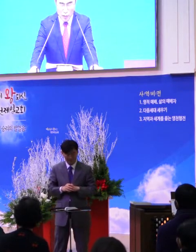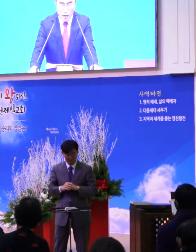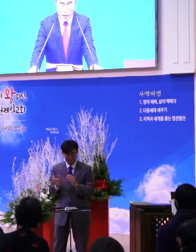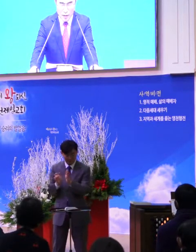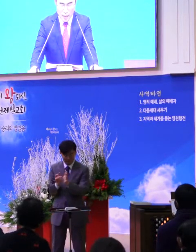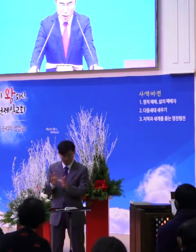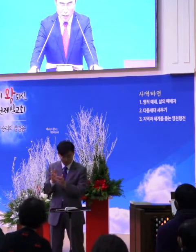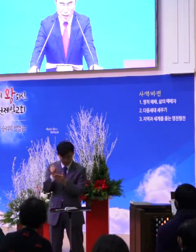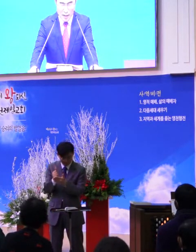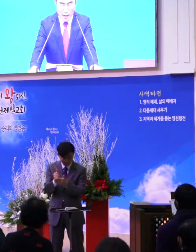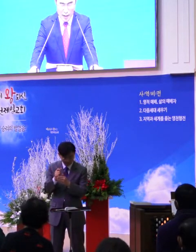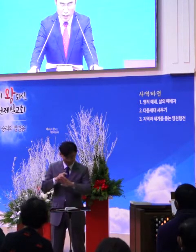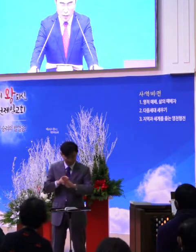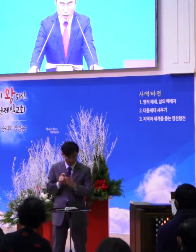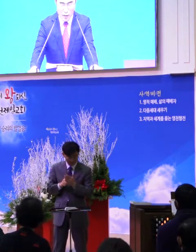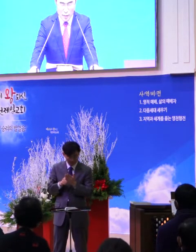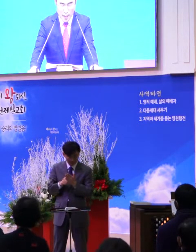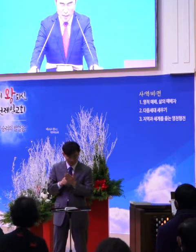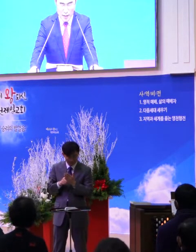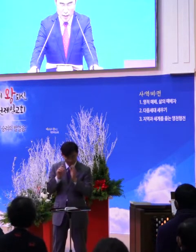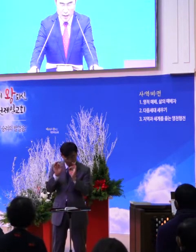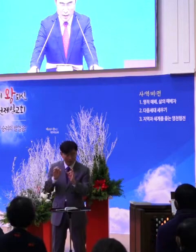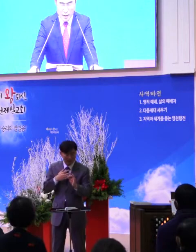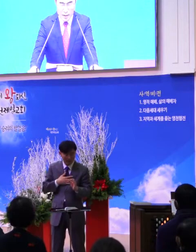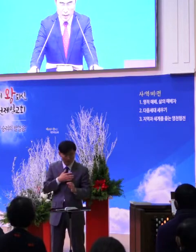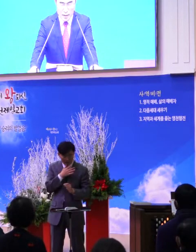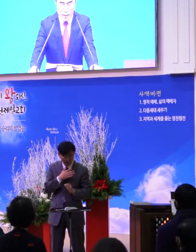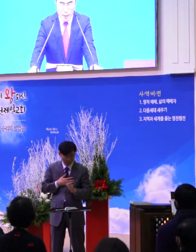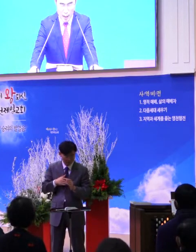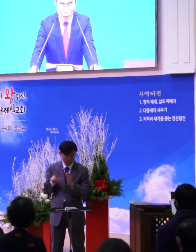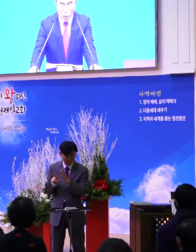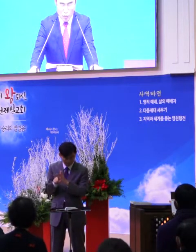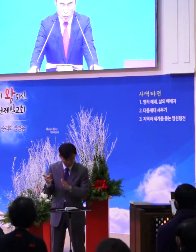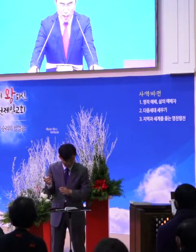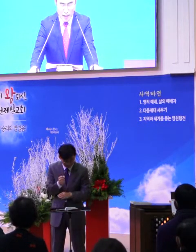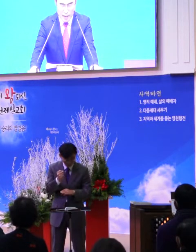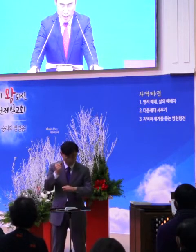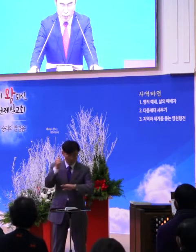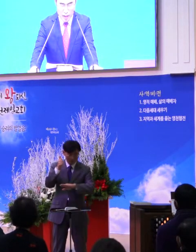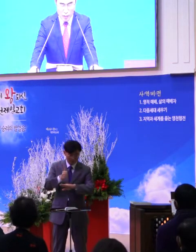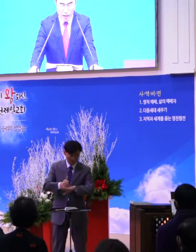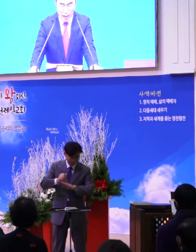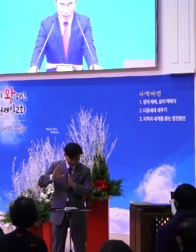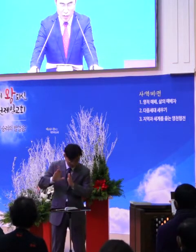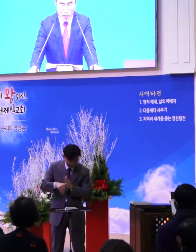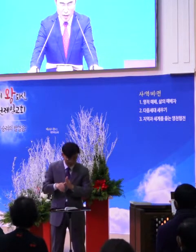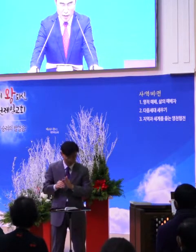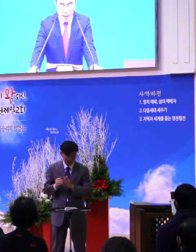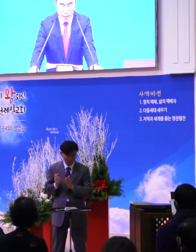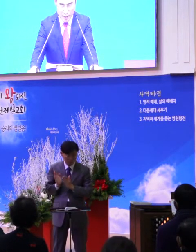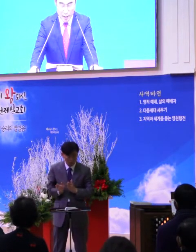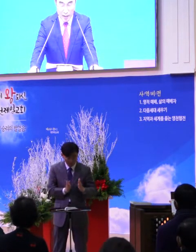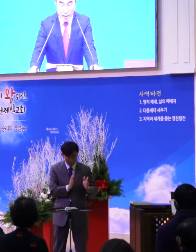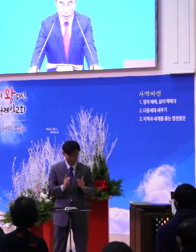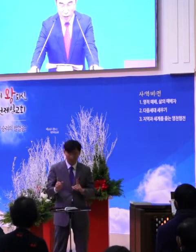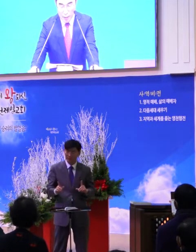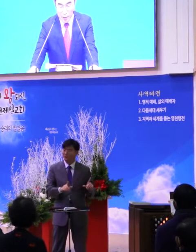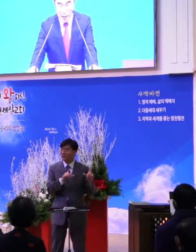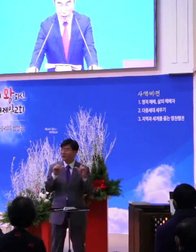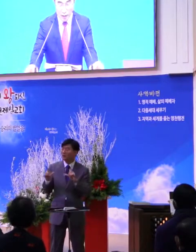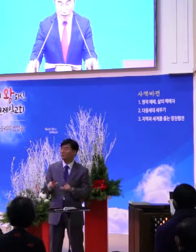붙잡고 사모하며 살게 해달라고 마지막 때를 바라보고 준비하는 지혜를 우리 가운데 달라고 이 시간 함께